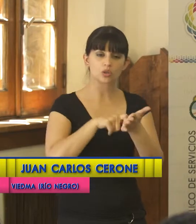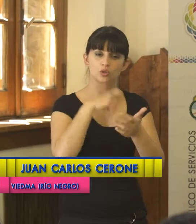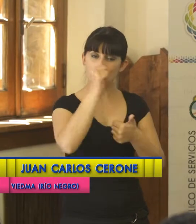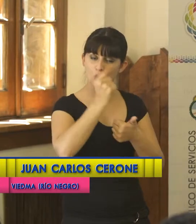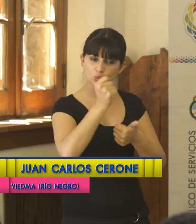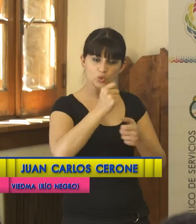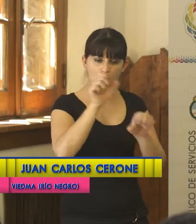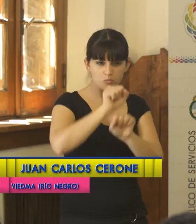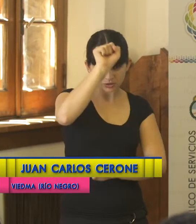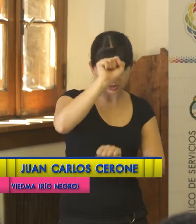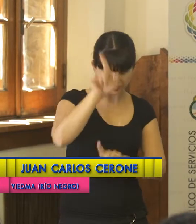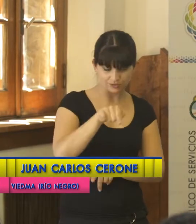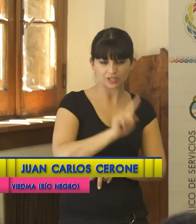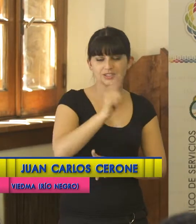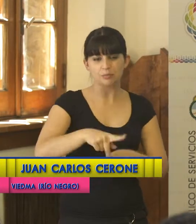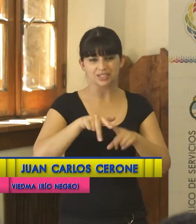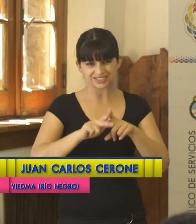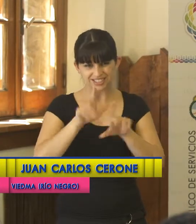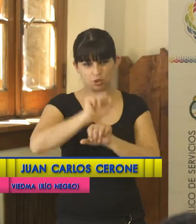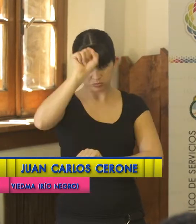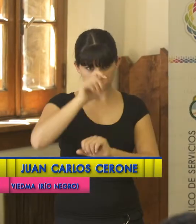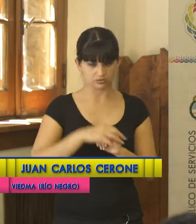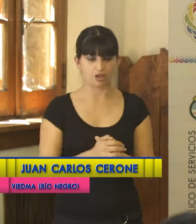y técnicos en blanco